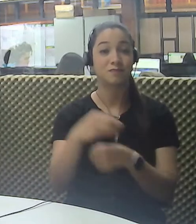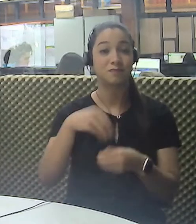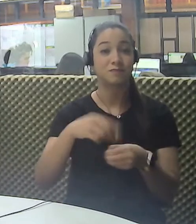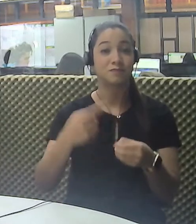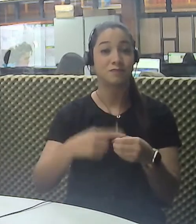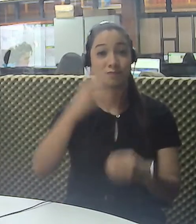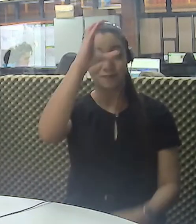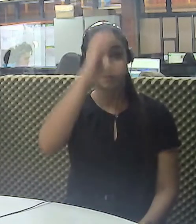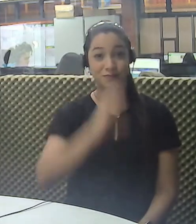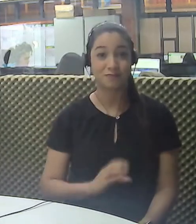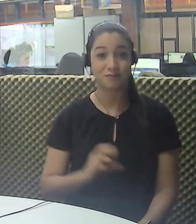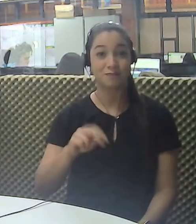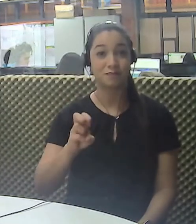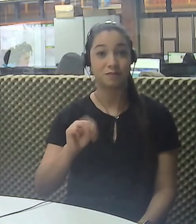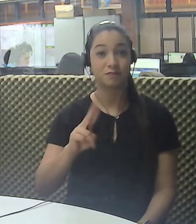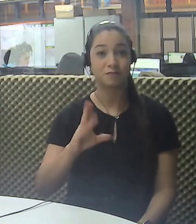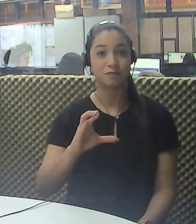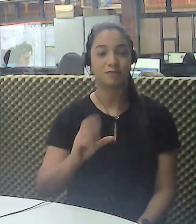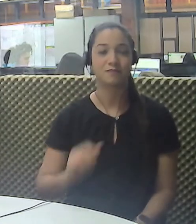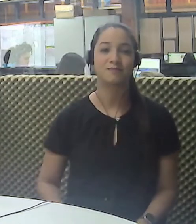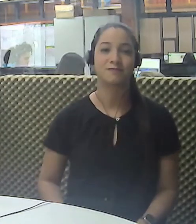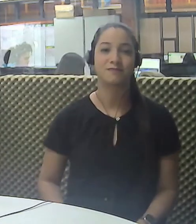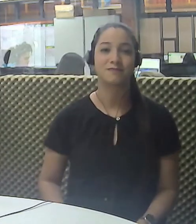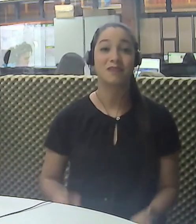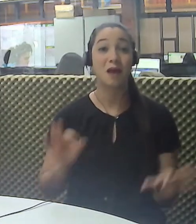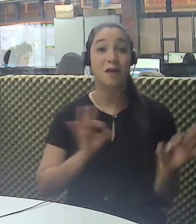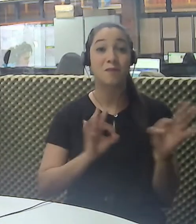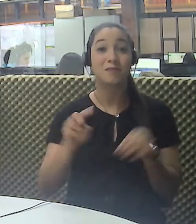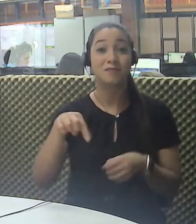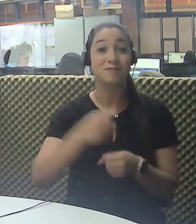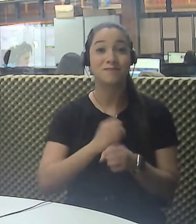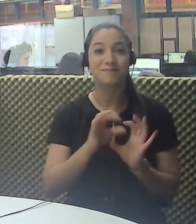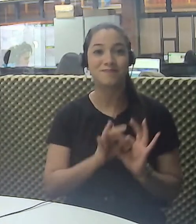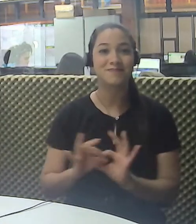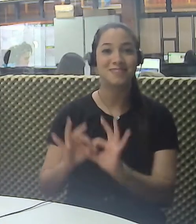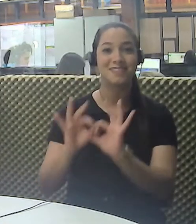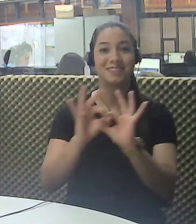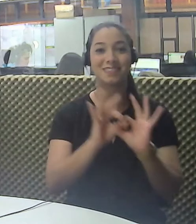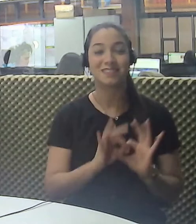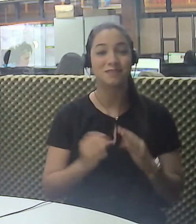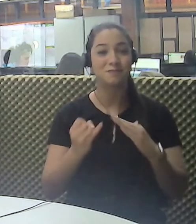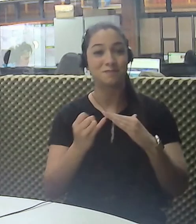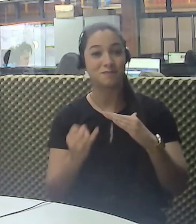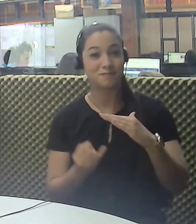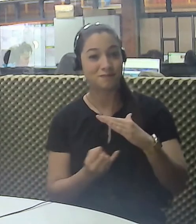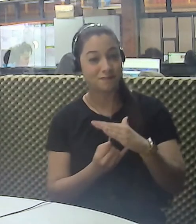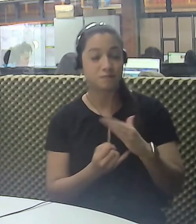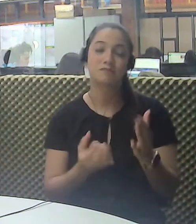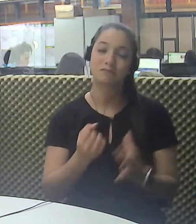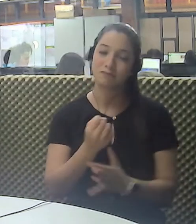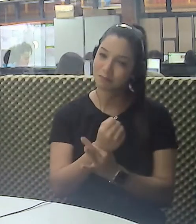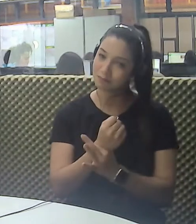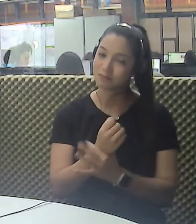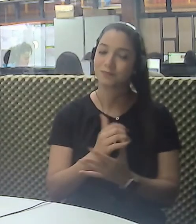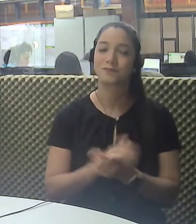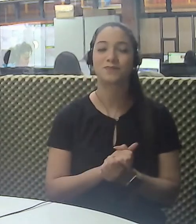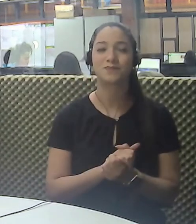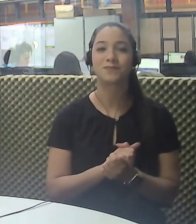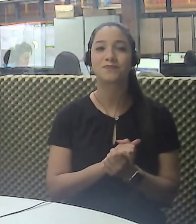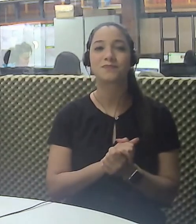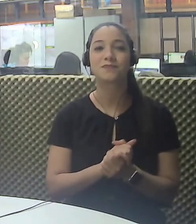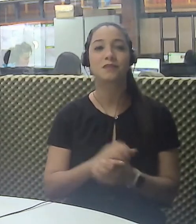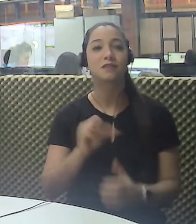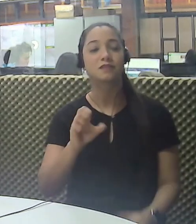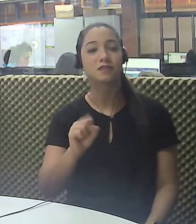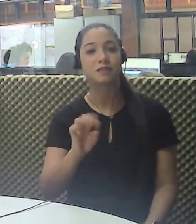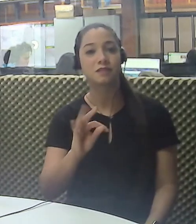e Cidadania, o NEMUC. Programação desse ano com parceria com as instituições, né, de segurança, SESC,